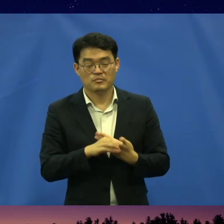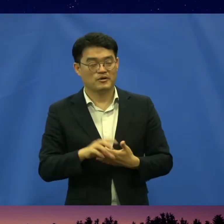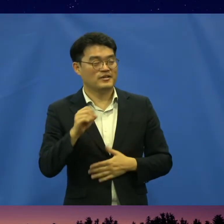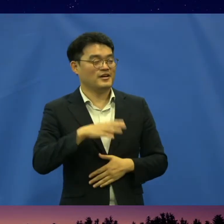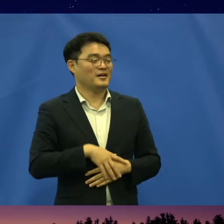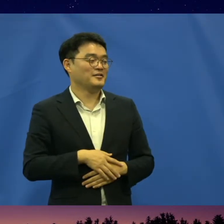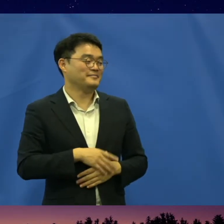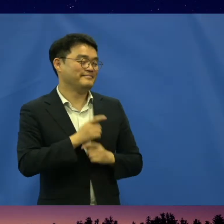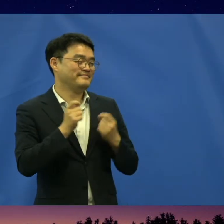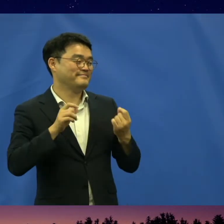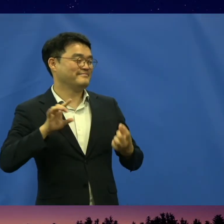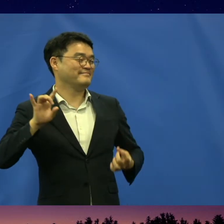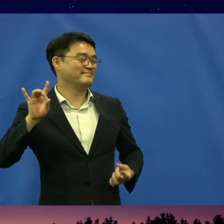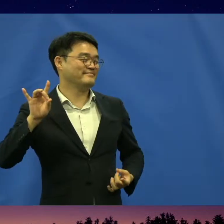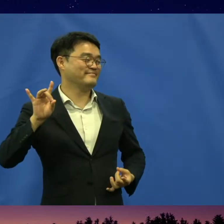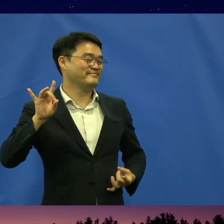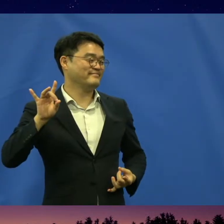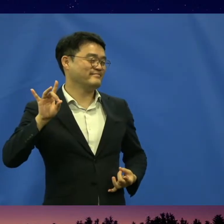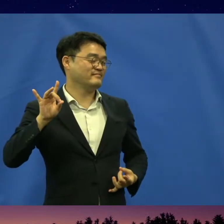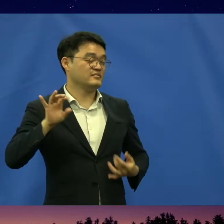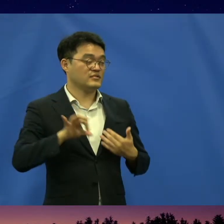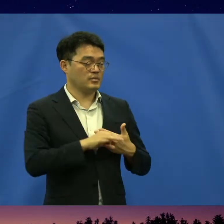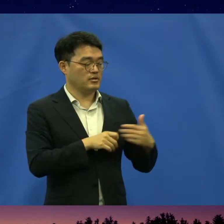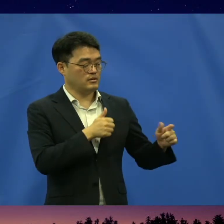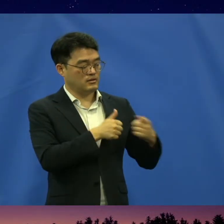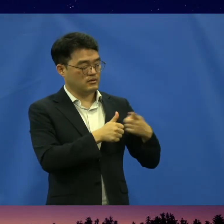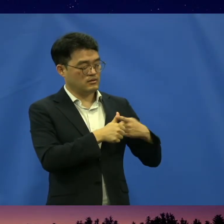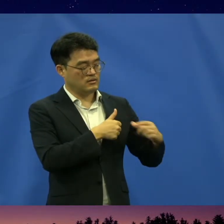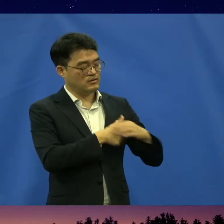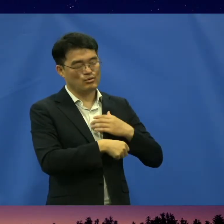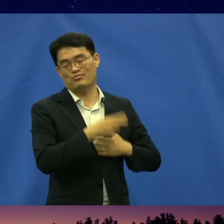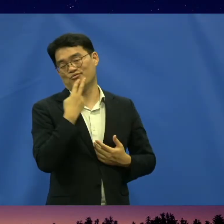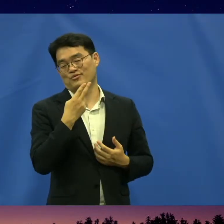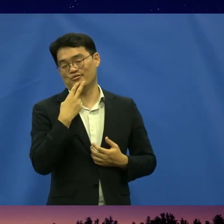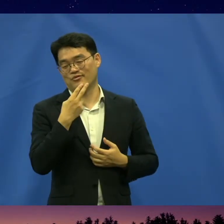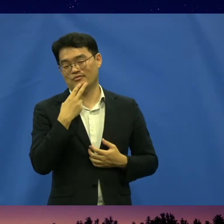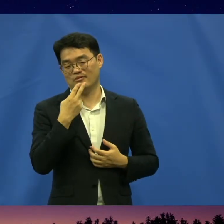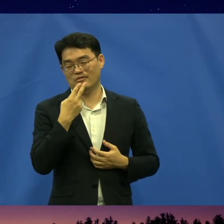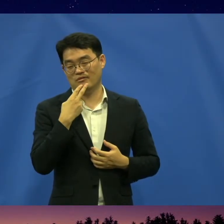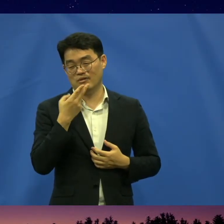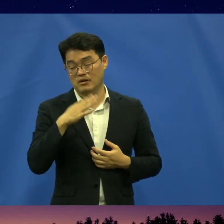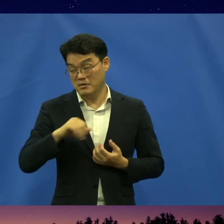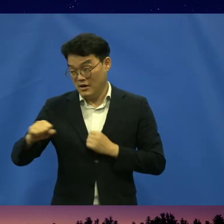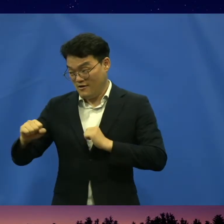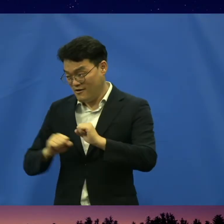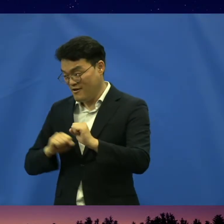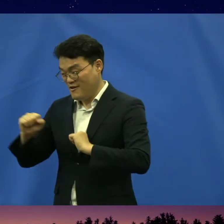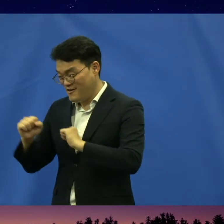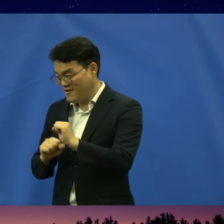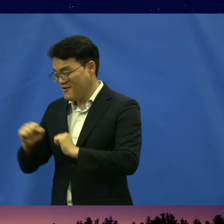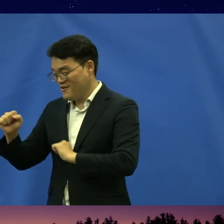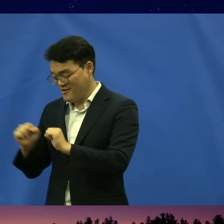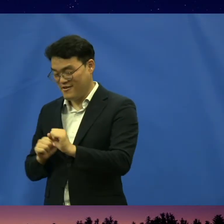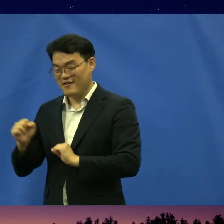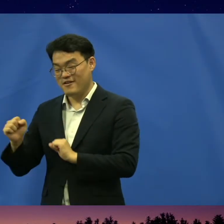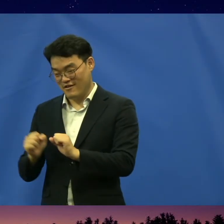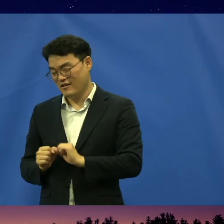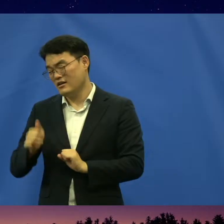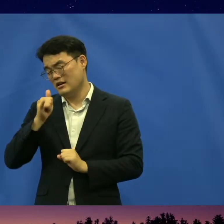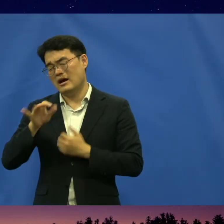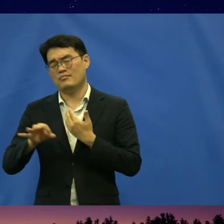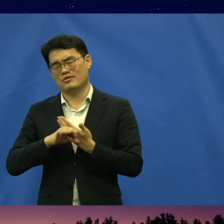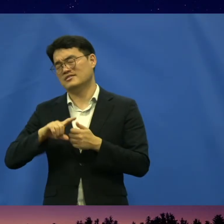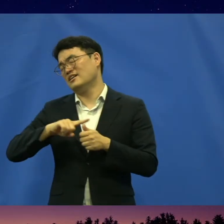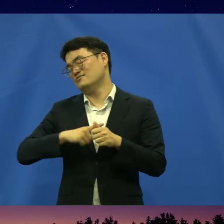여러분 우리의 사역에 눈이 드러난 순간 소문이나 가십으로도 자유롭지 않아요. 의도적으로 비난한 일을 할 필요는 없지만